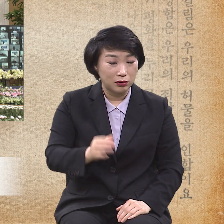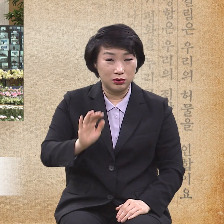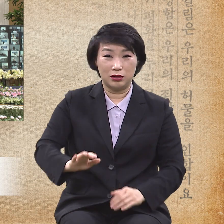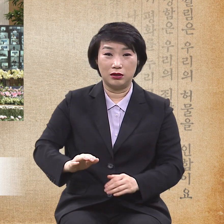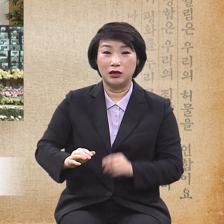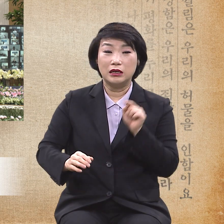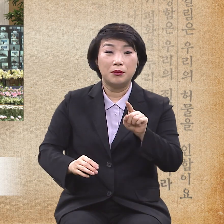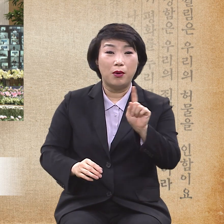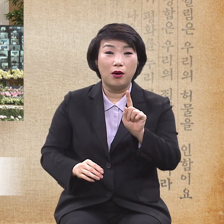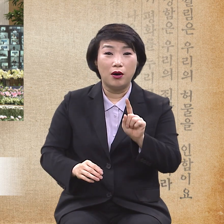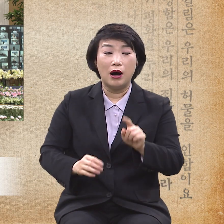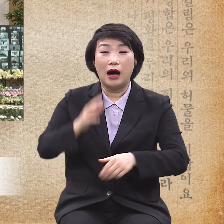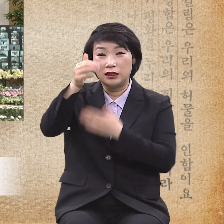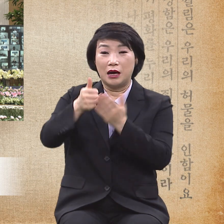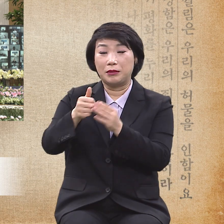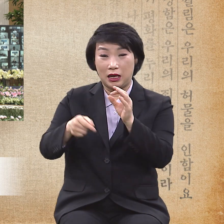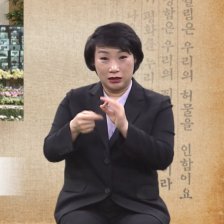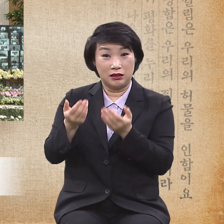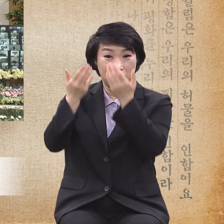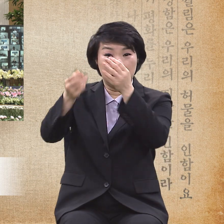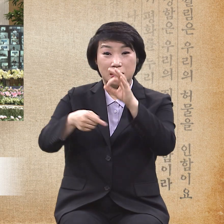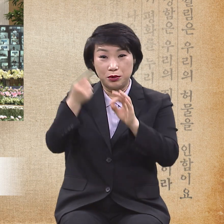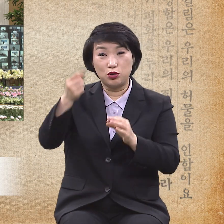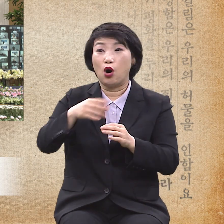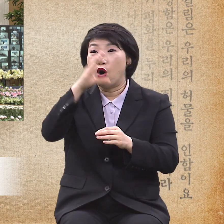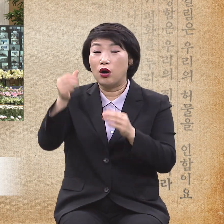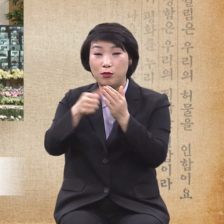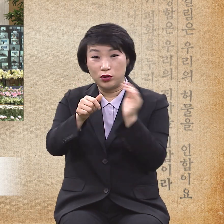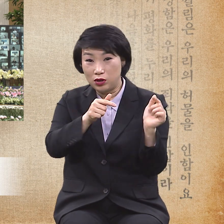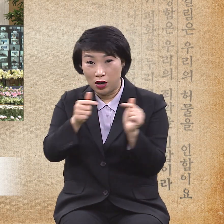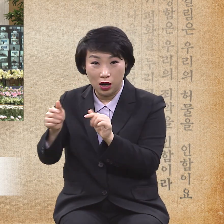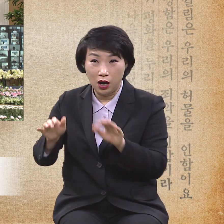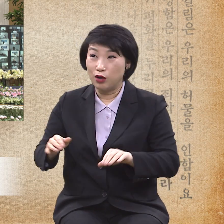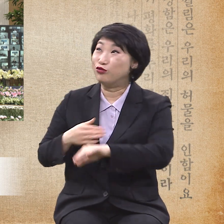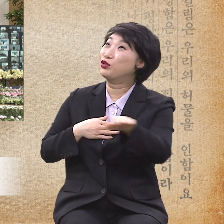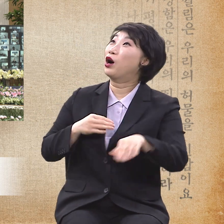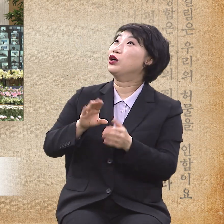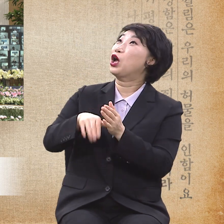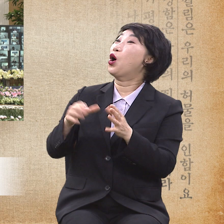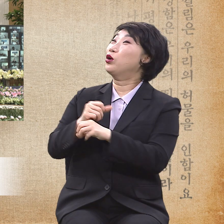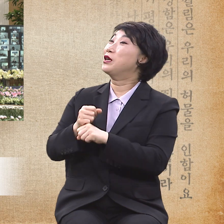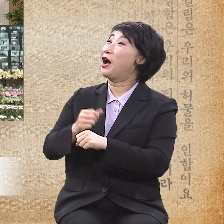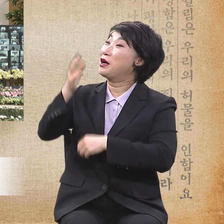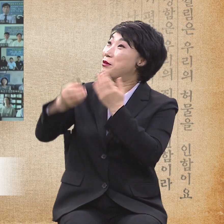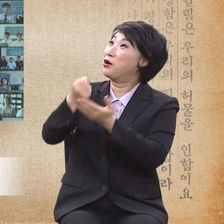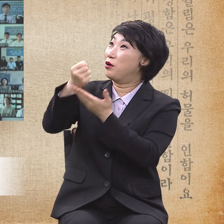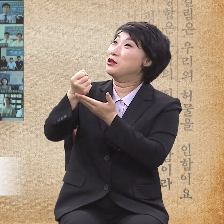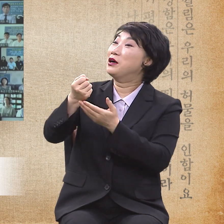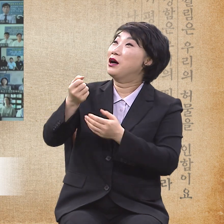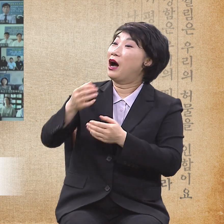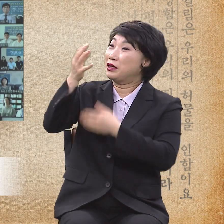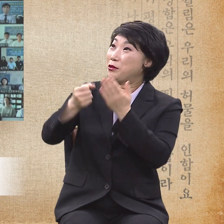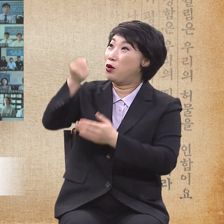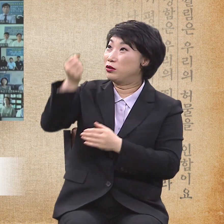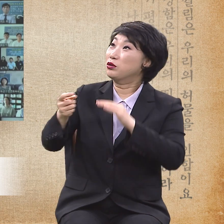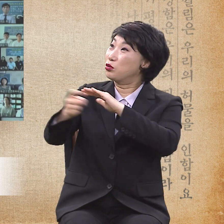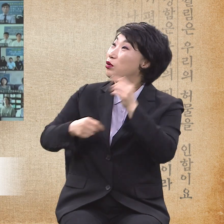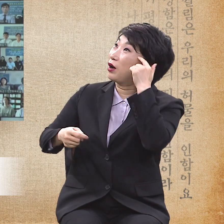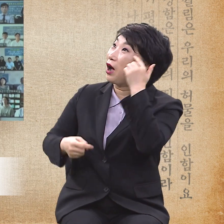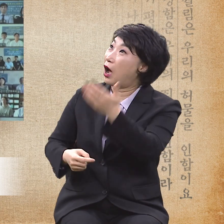하나님 그것은 하나님의 11조 헌물이니라. 언제 우리가 하나님 것을 도둑질했습니까? 그런 적